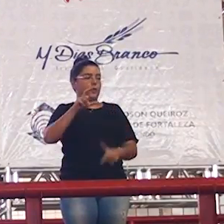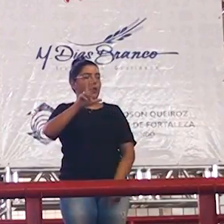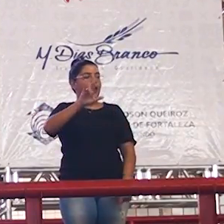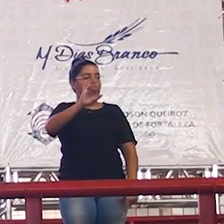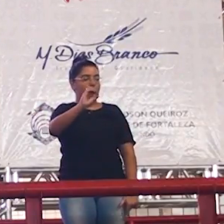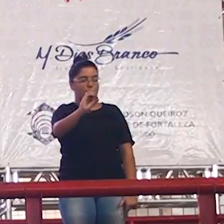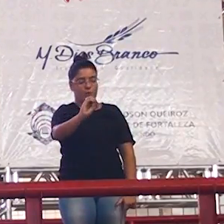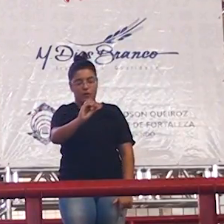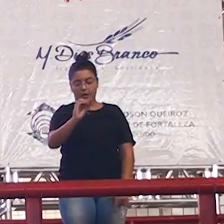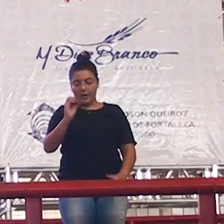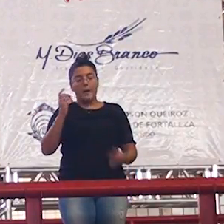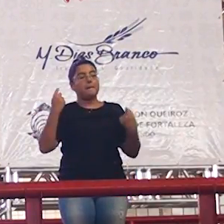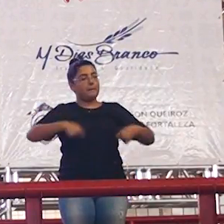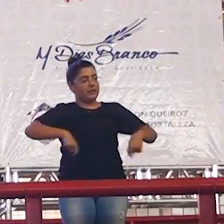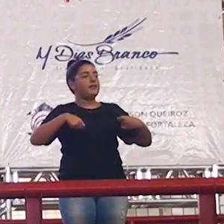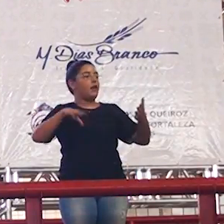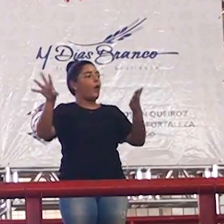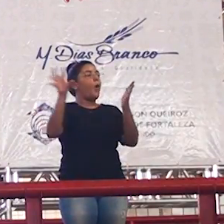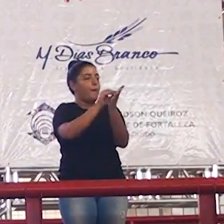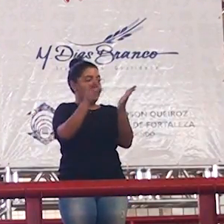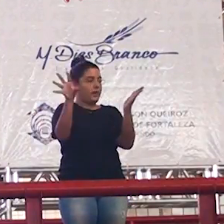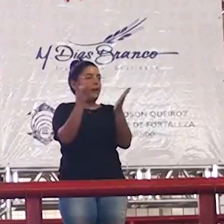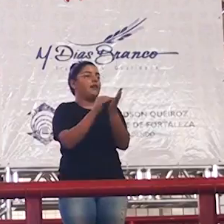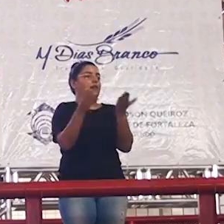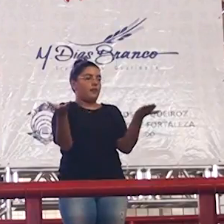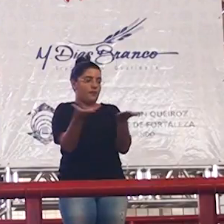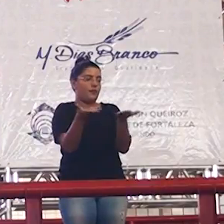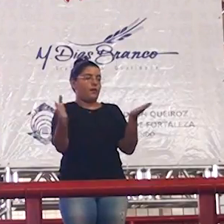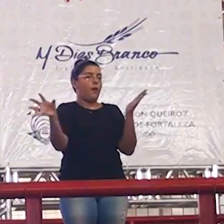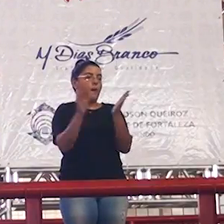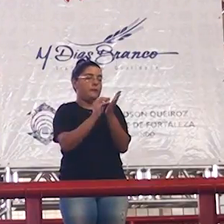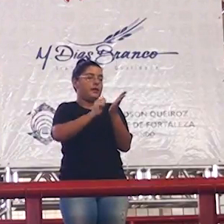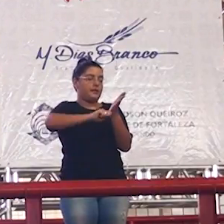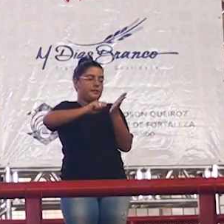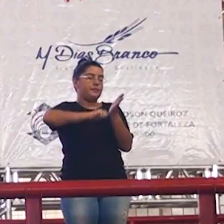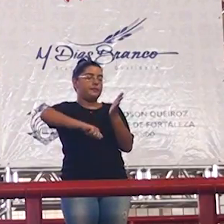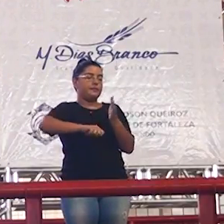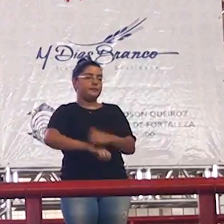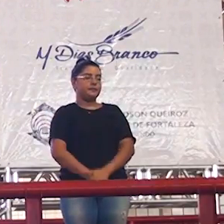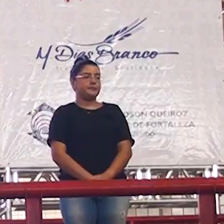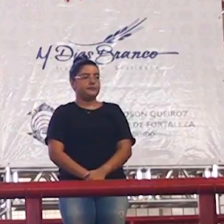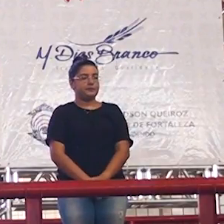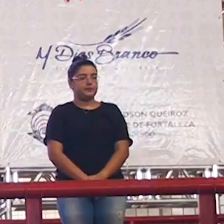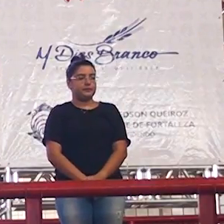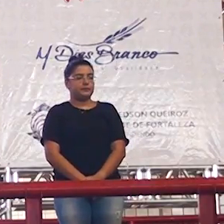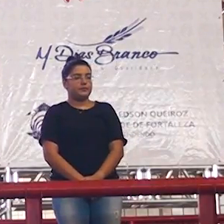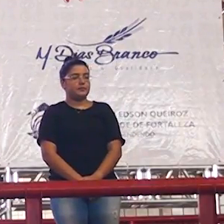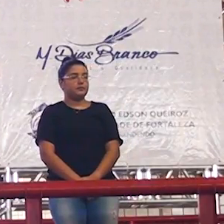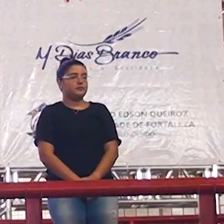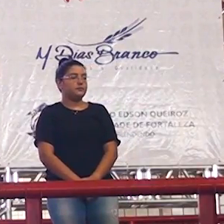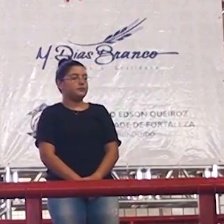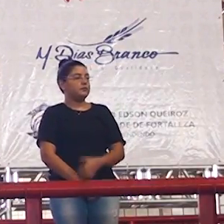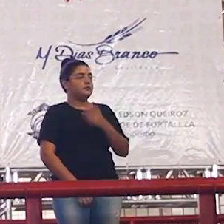não consta no material. É importante vocês copiarem, tá bom?